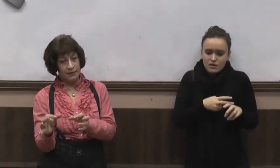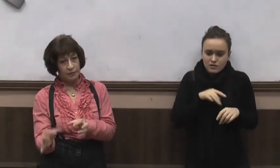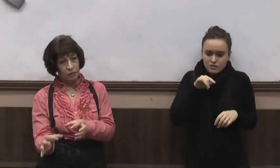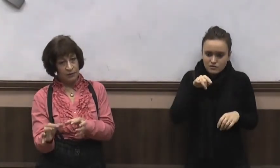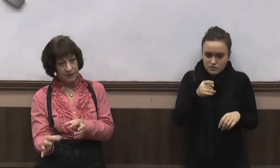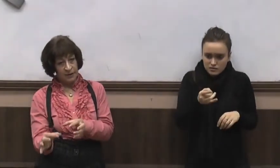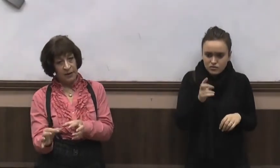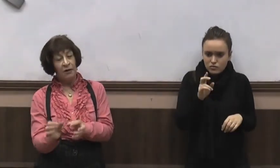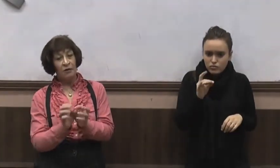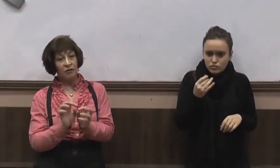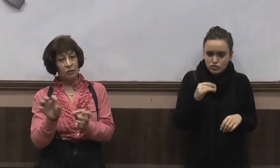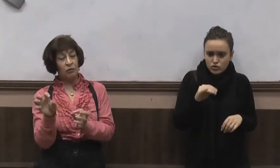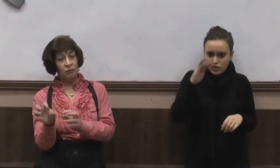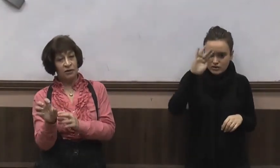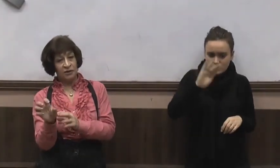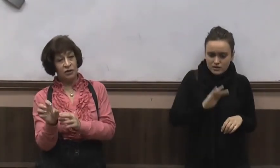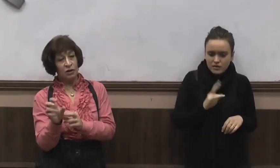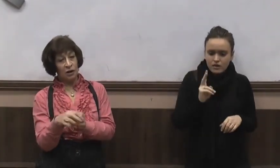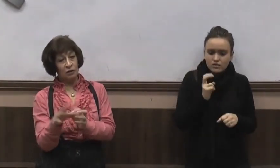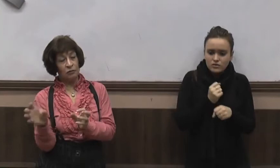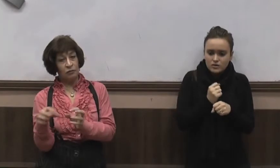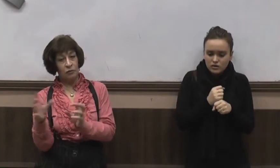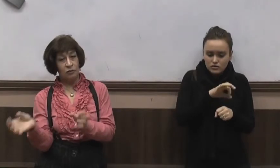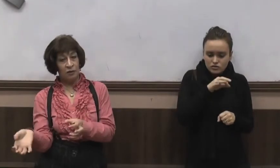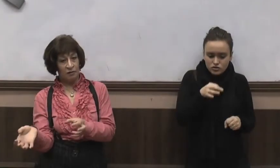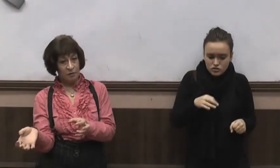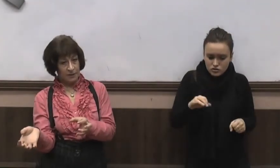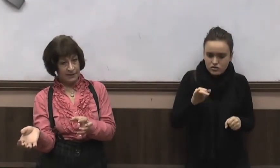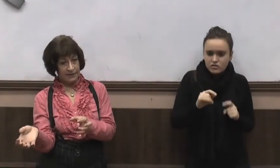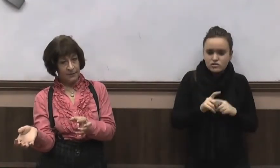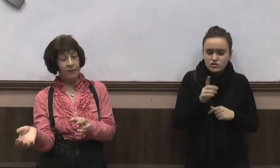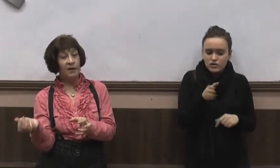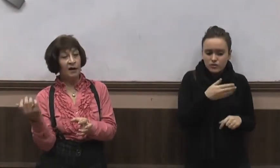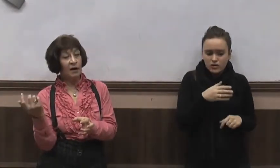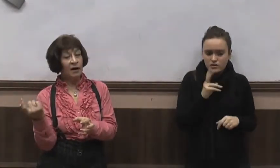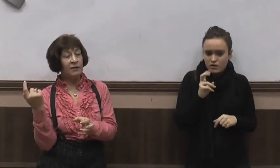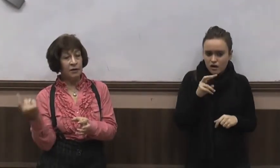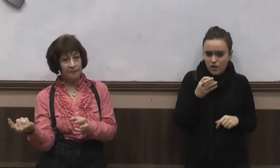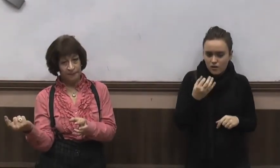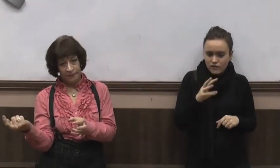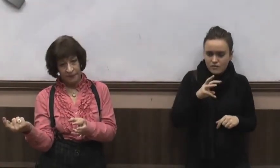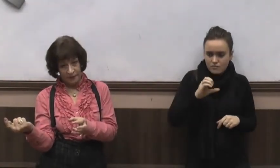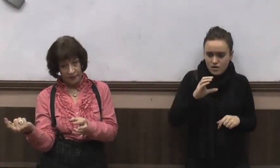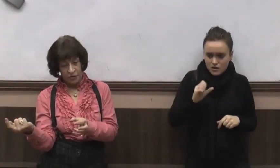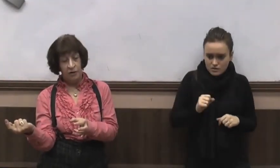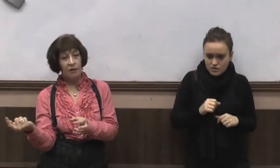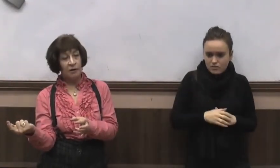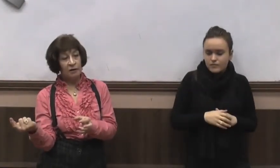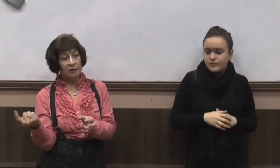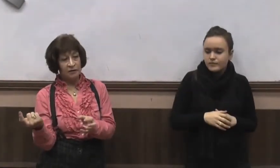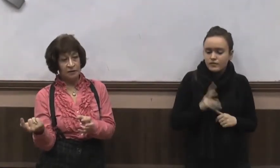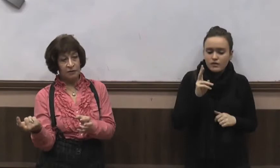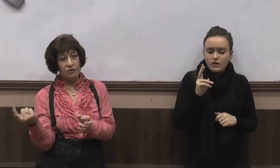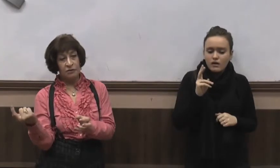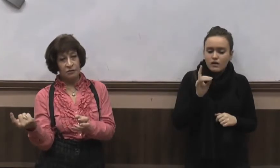брюшной стенки, в которой вводится кишка, оттуда выходит каловая масса. Да? Рак 3, товарищи,